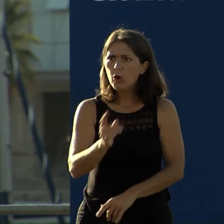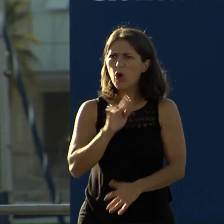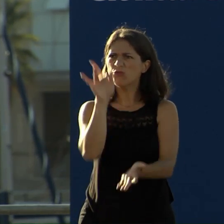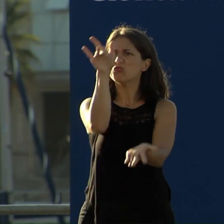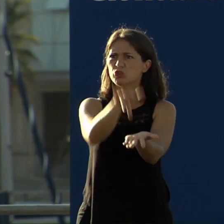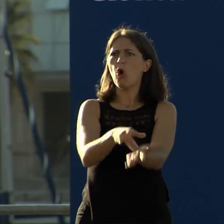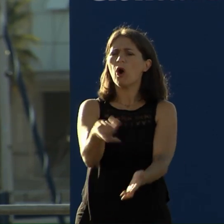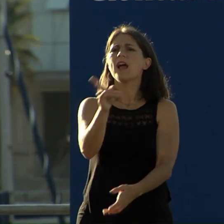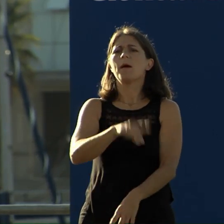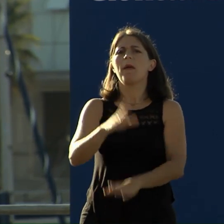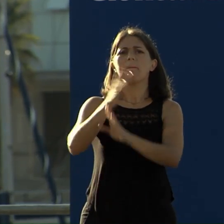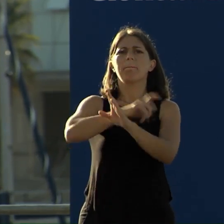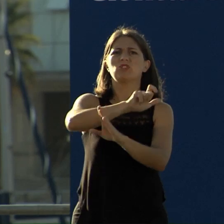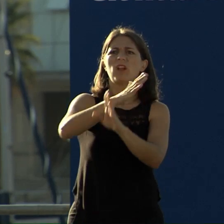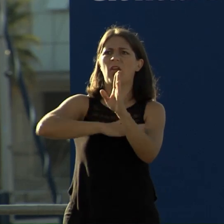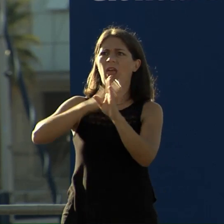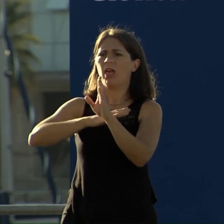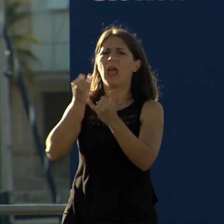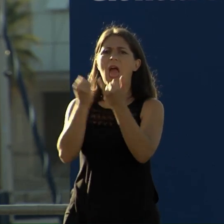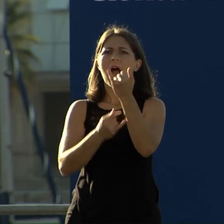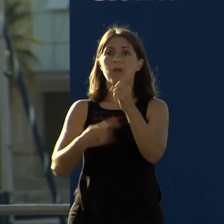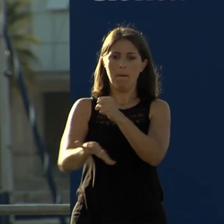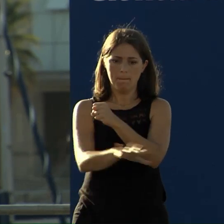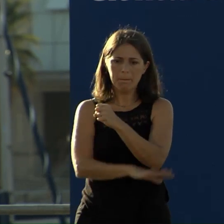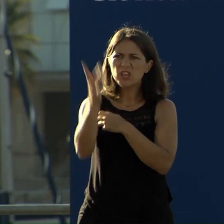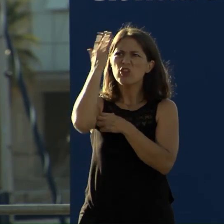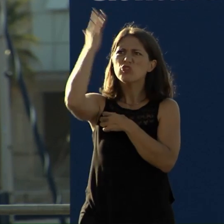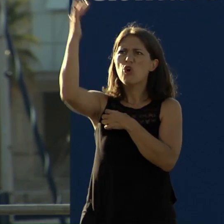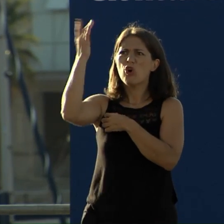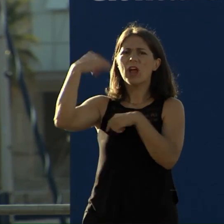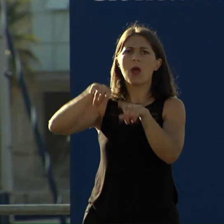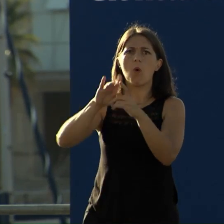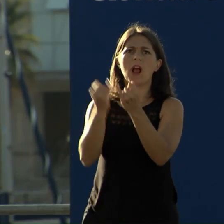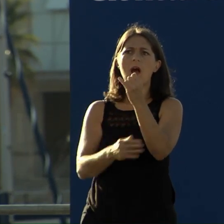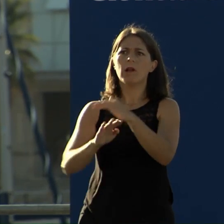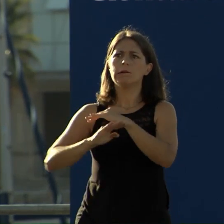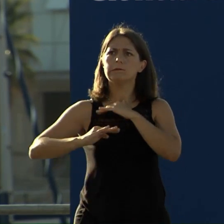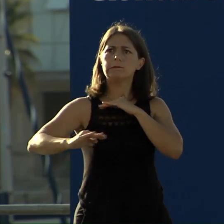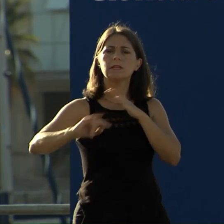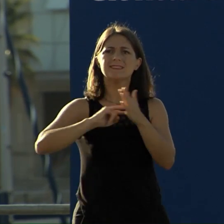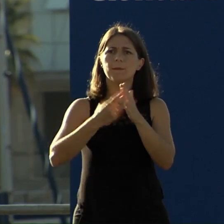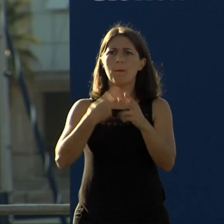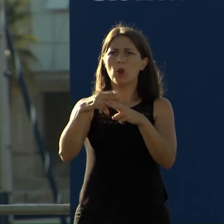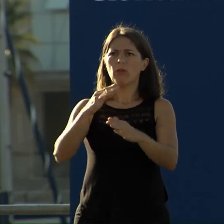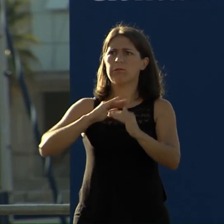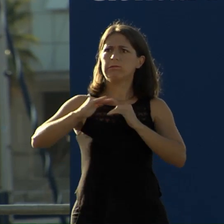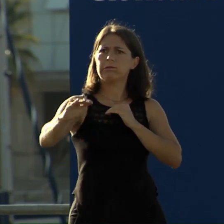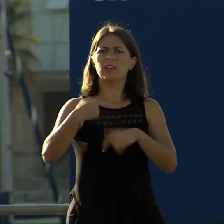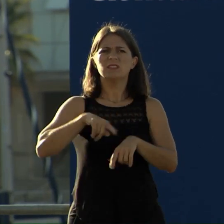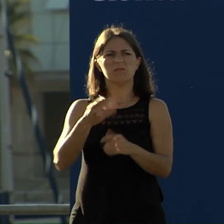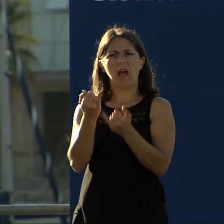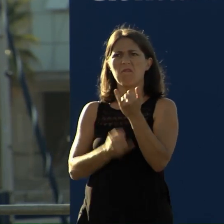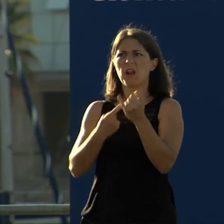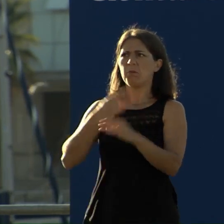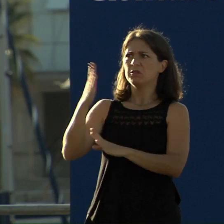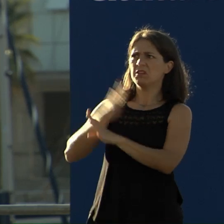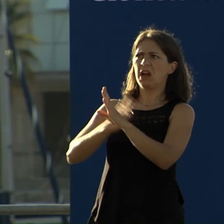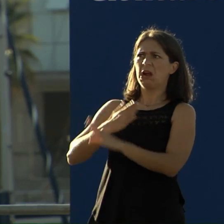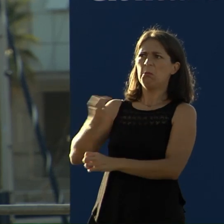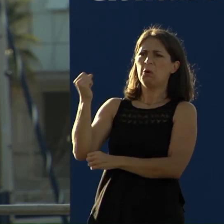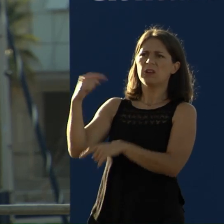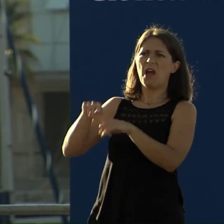resultaba que las clases medias, la base ideológica de la estabilidad de cualquier sistema político, se refería a las élites